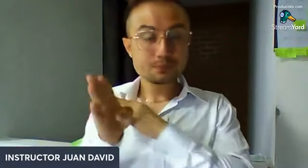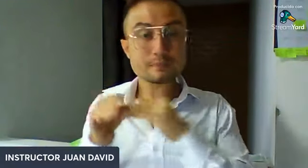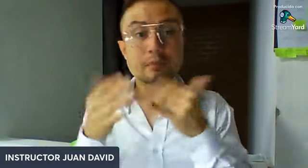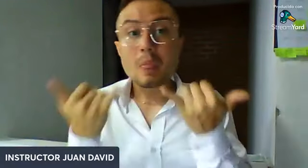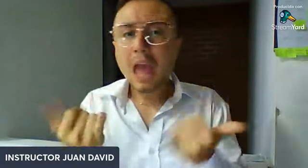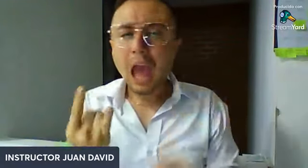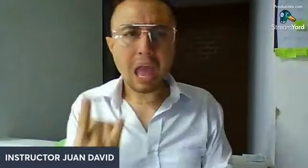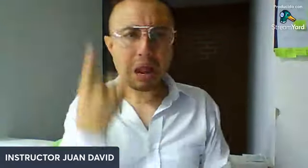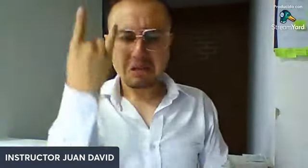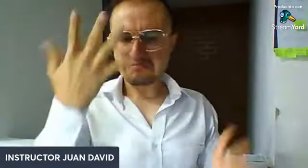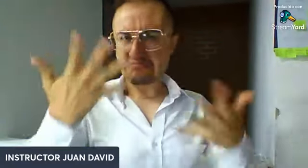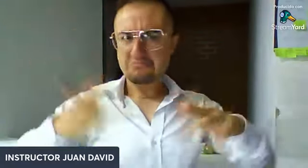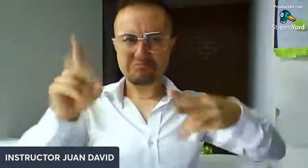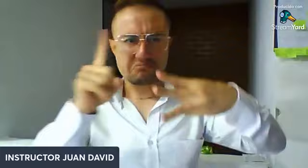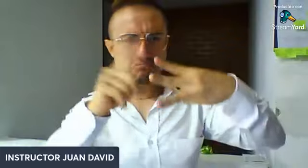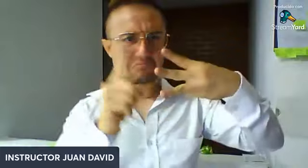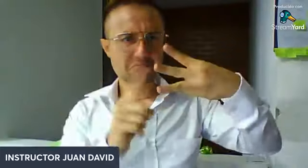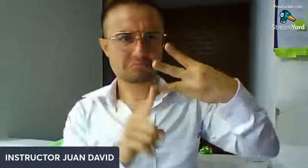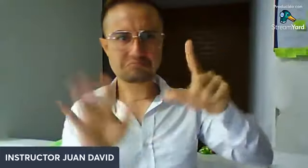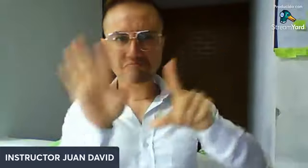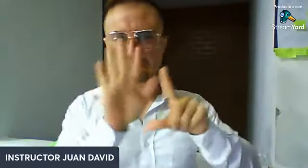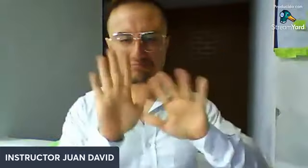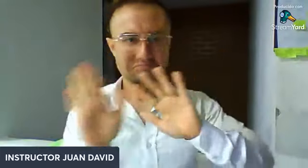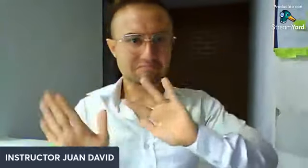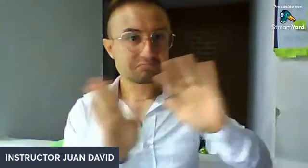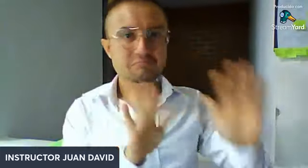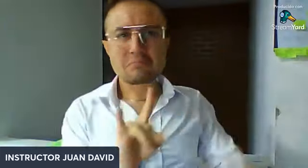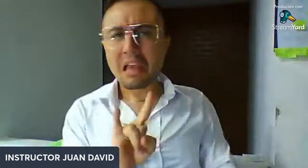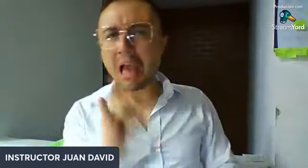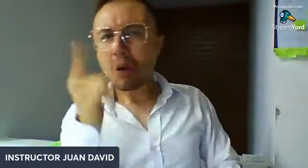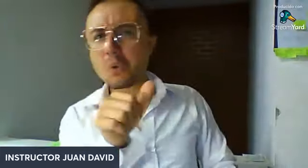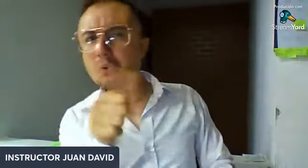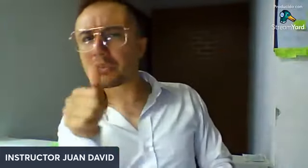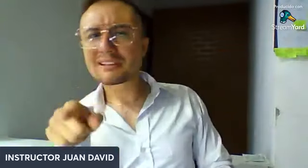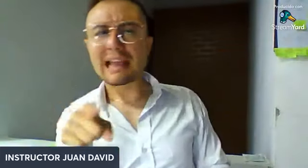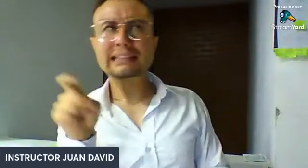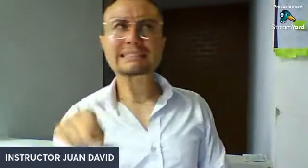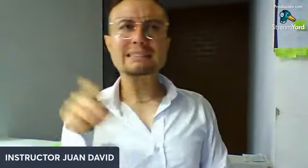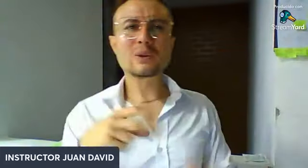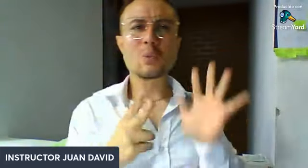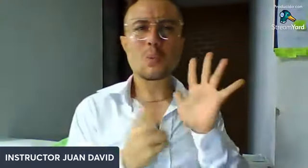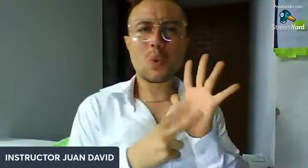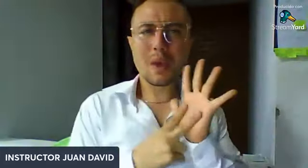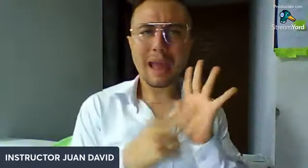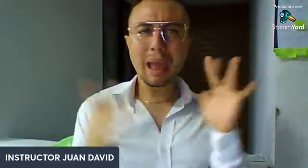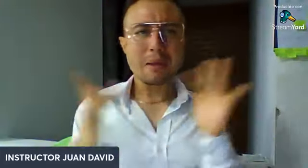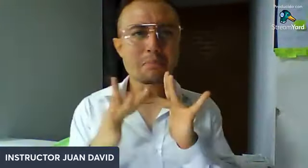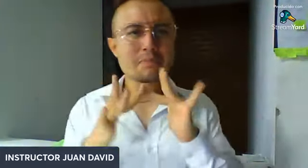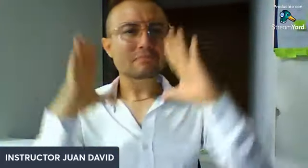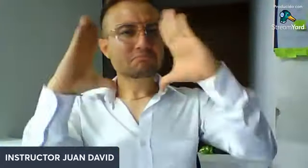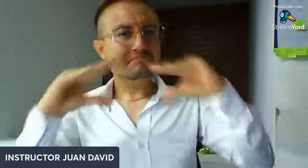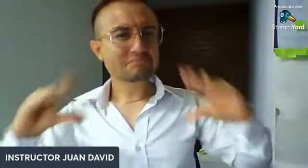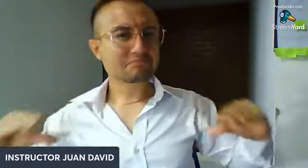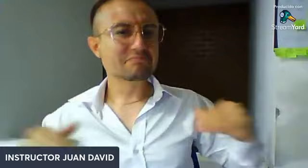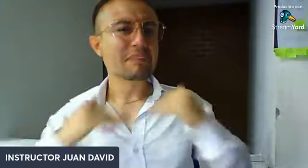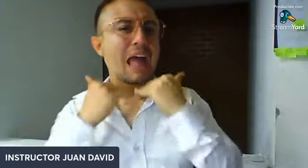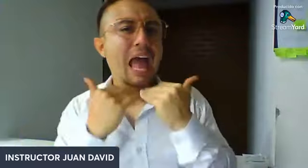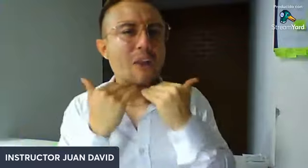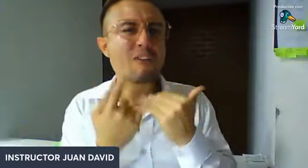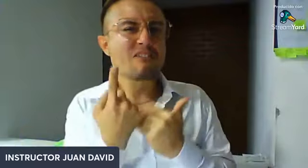Bueno, entonces voy a seguir. En cuanto a esas tres canciones en lengua de señas, quedamos bien.